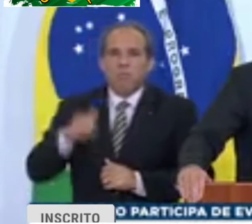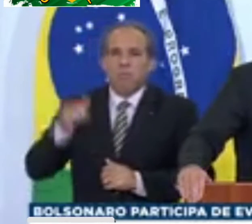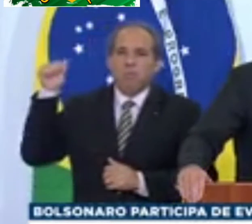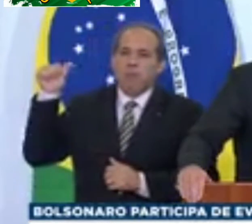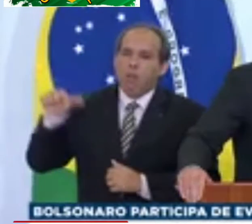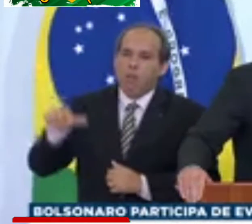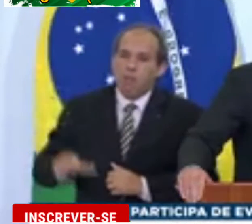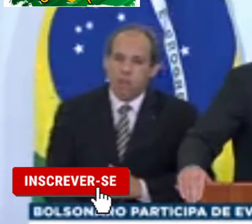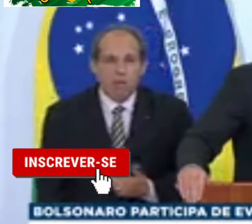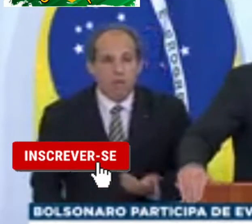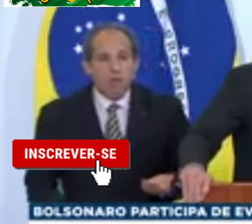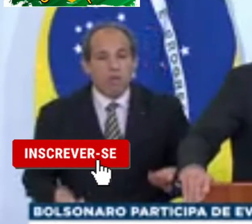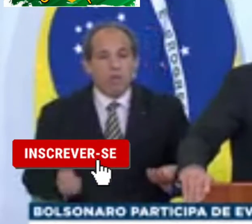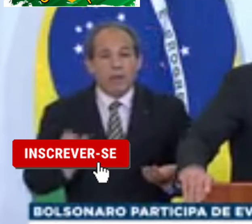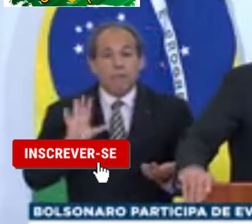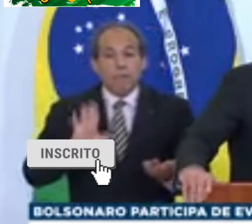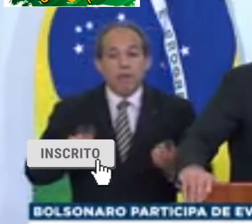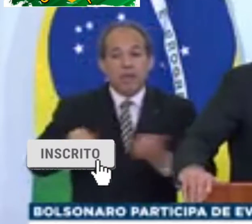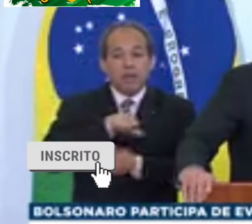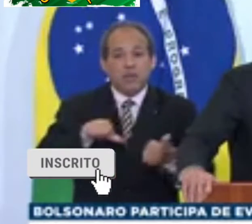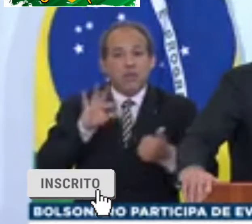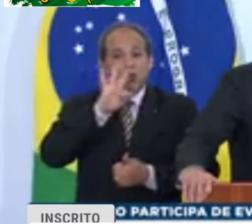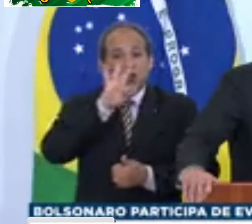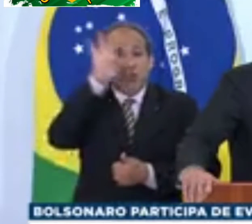E o futuro do nosso Brasil